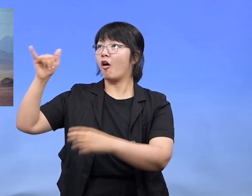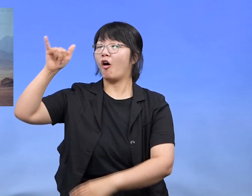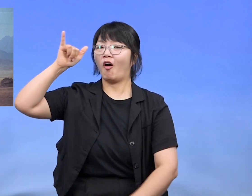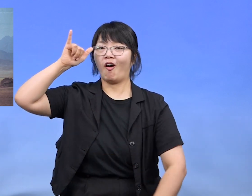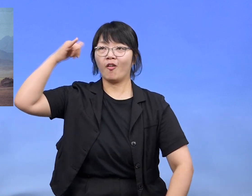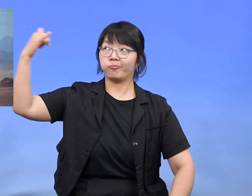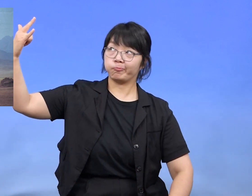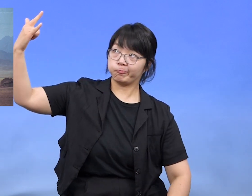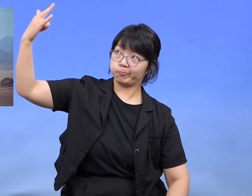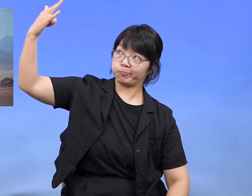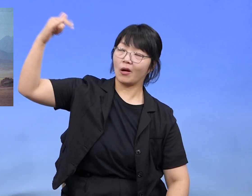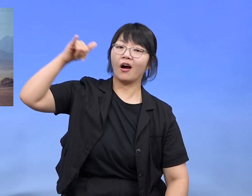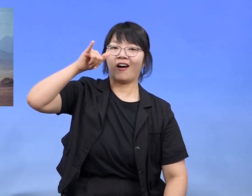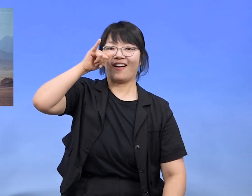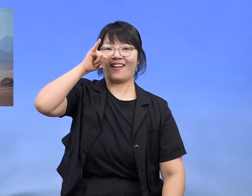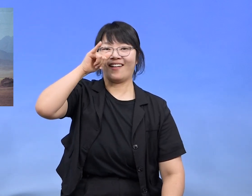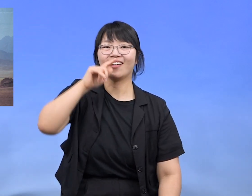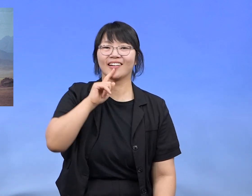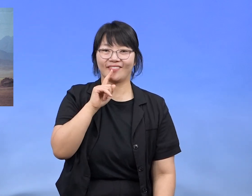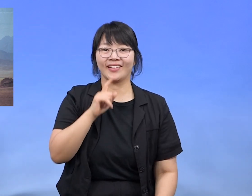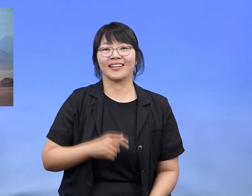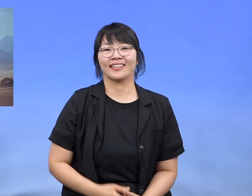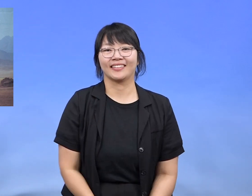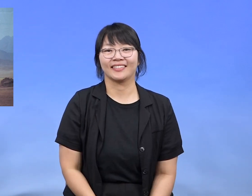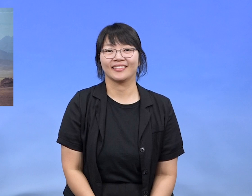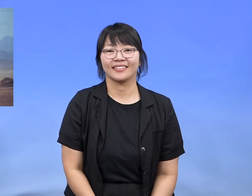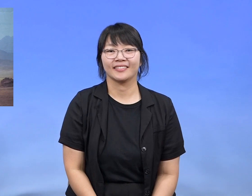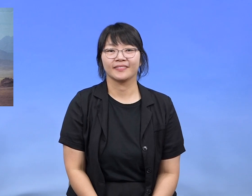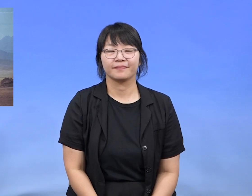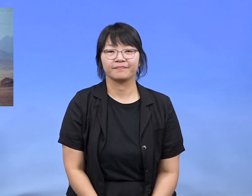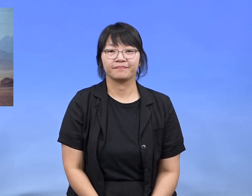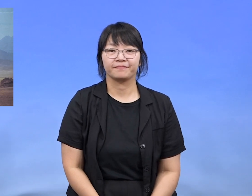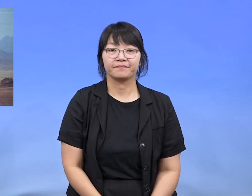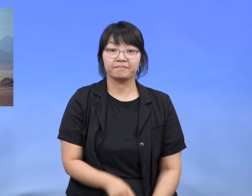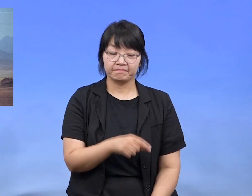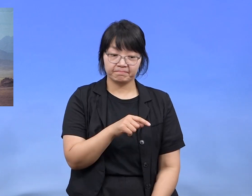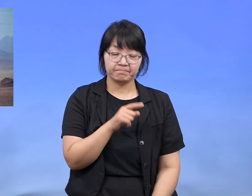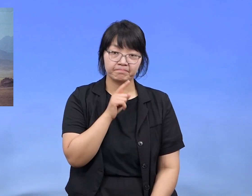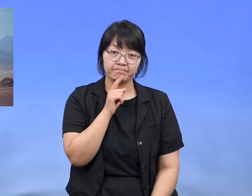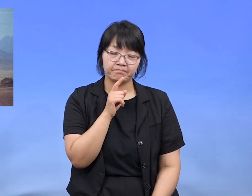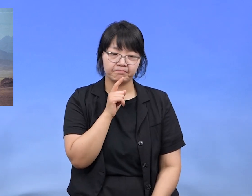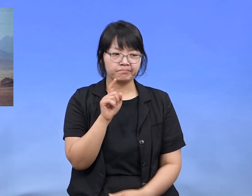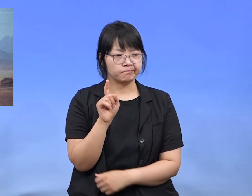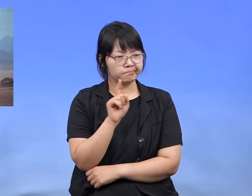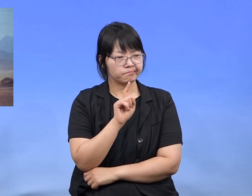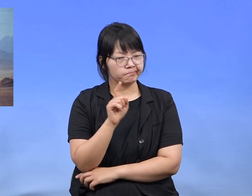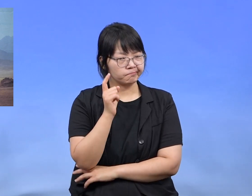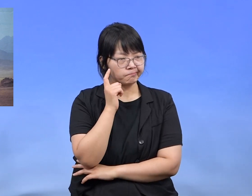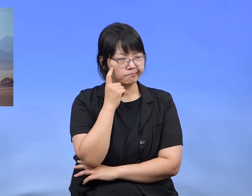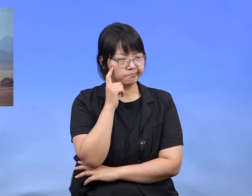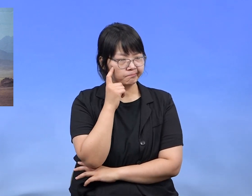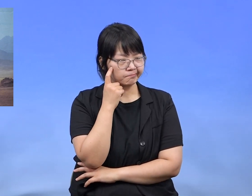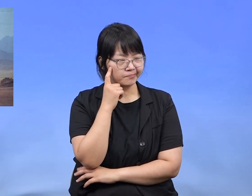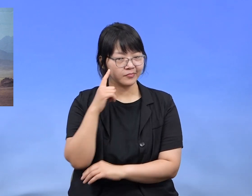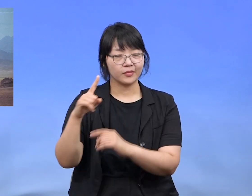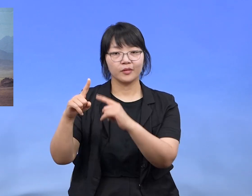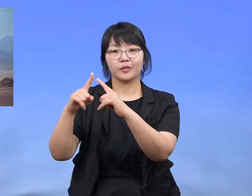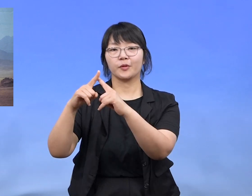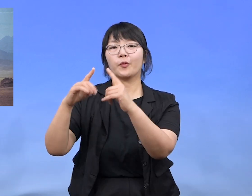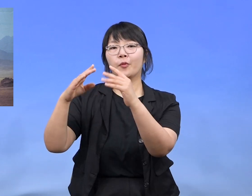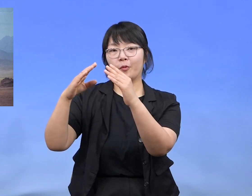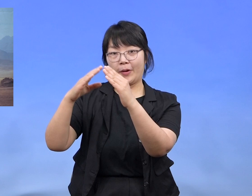구조를 선택한다고 말합니다. 바르트는 상징적이지만 그것이 교회의